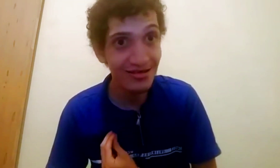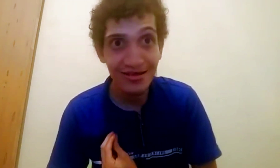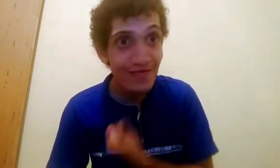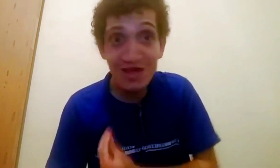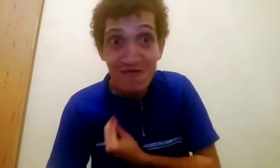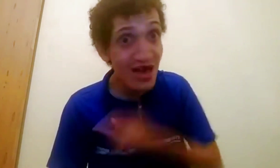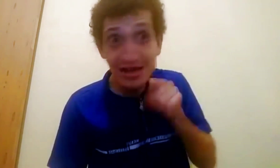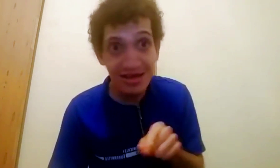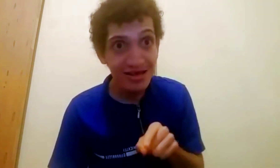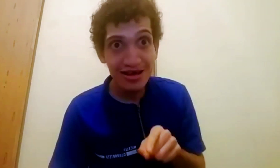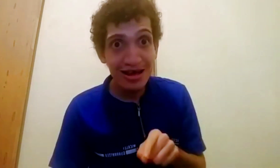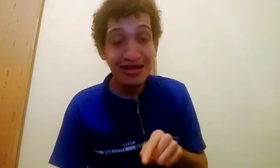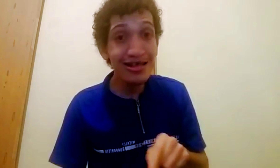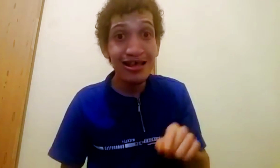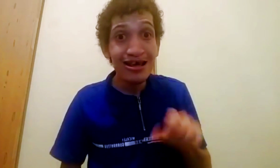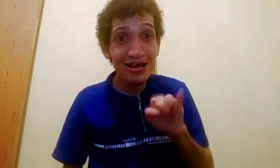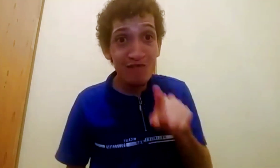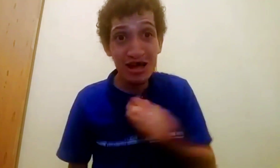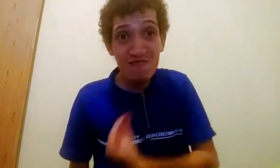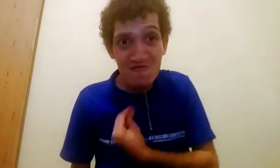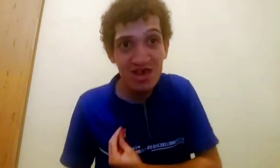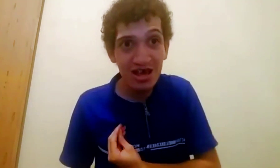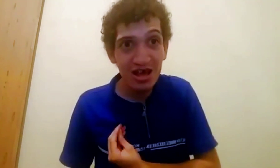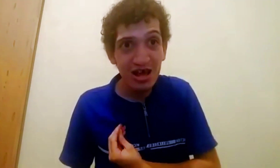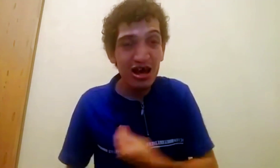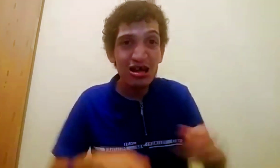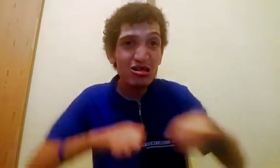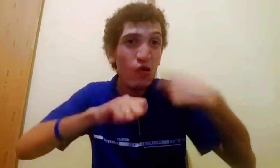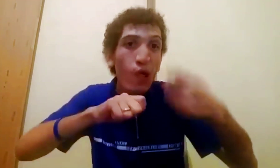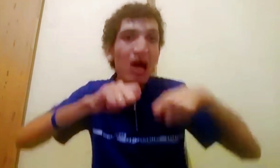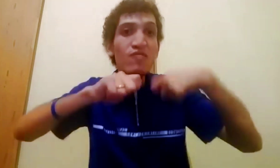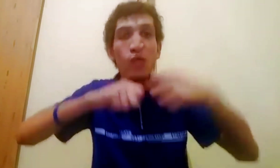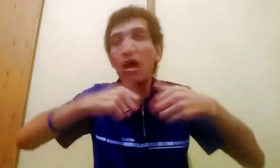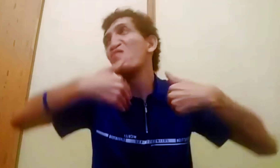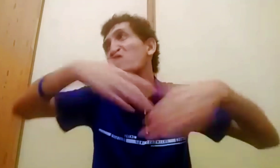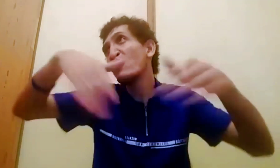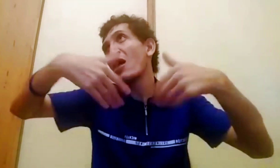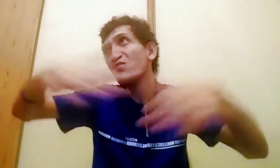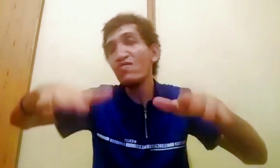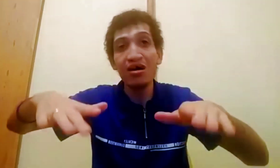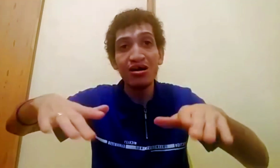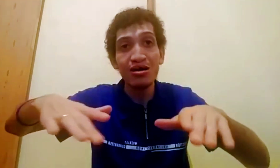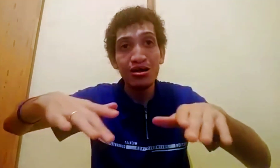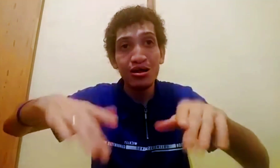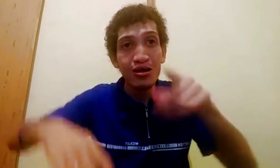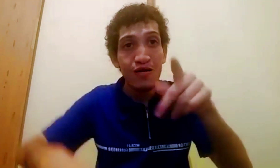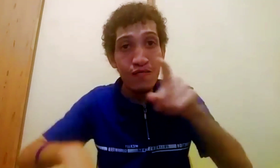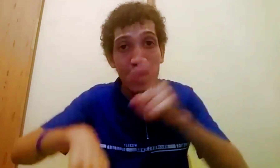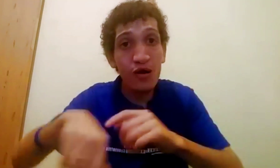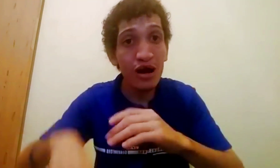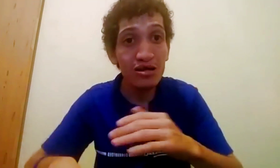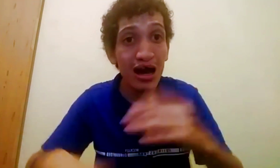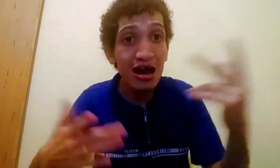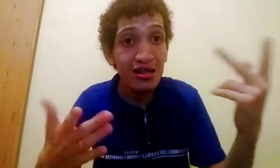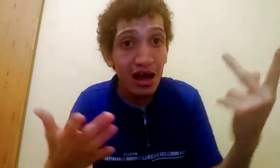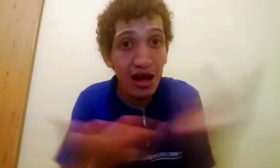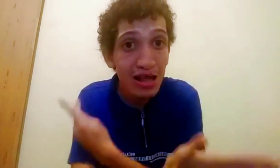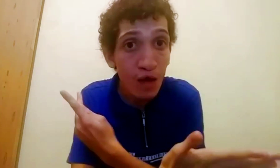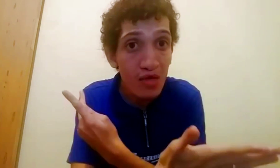Tem que viver aqui. E se você viver enrolando, enrolando, deixando a vida, na hora que a